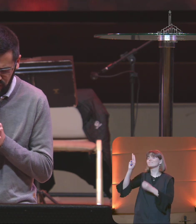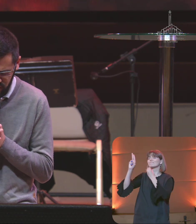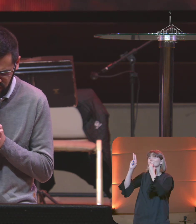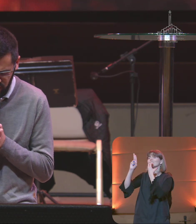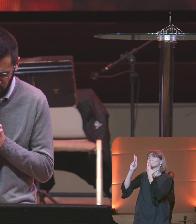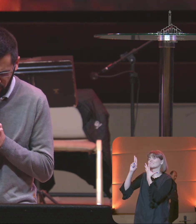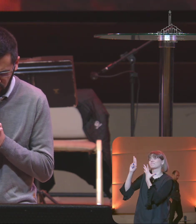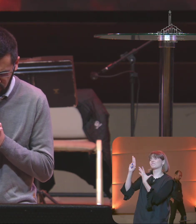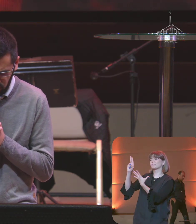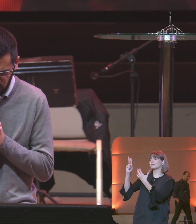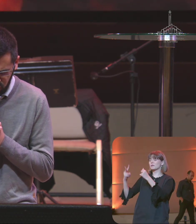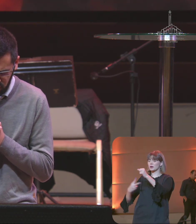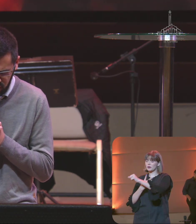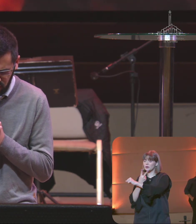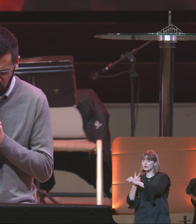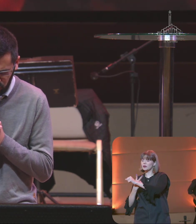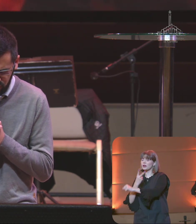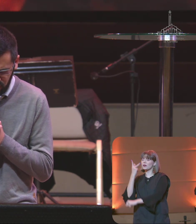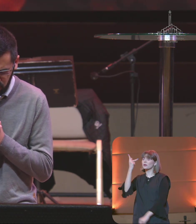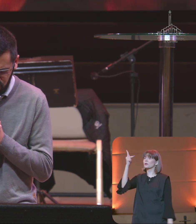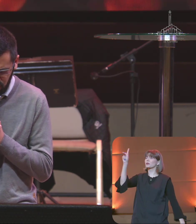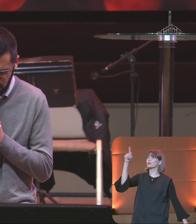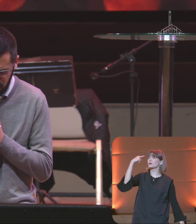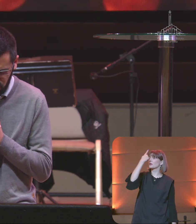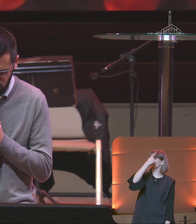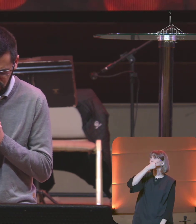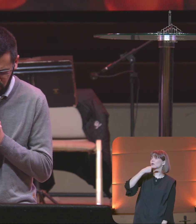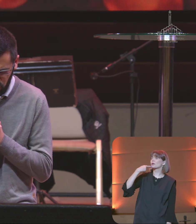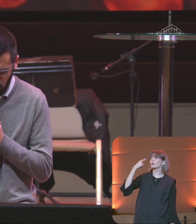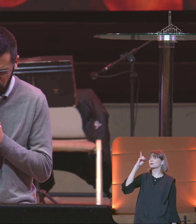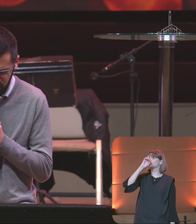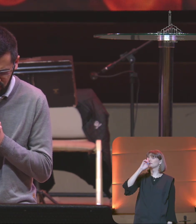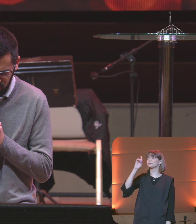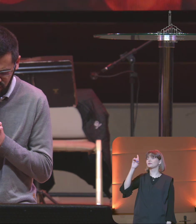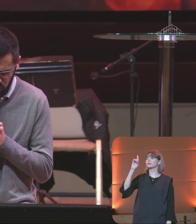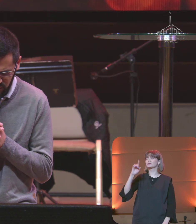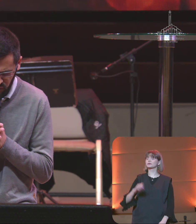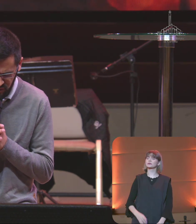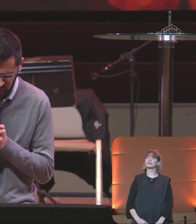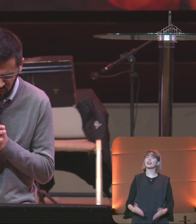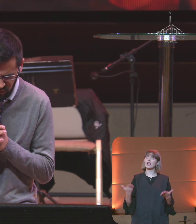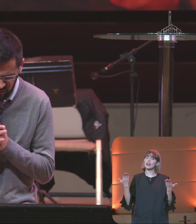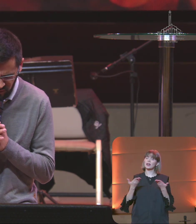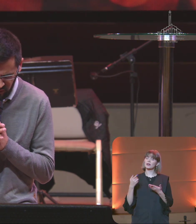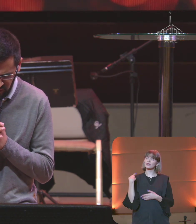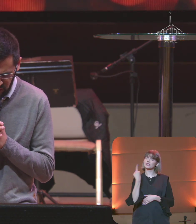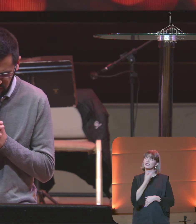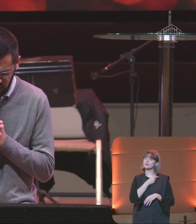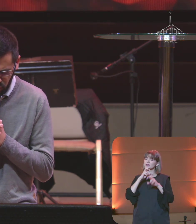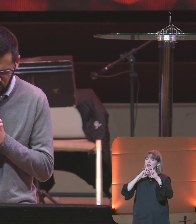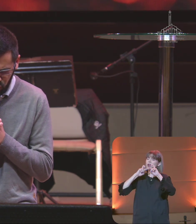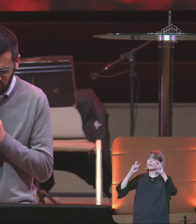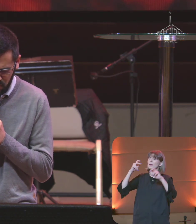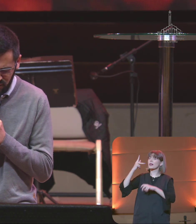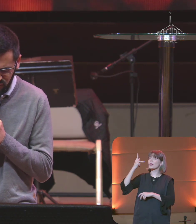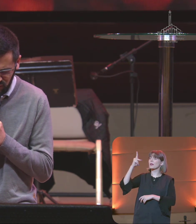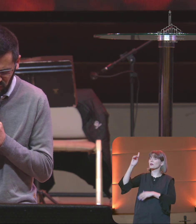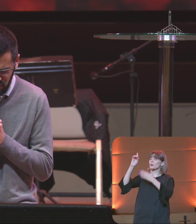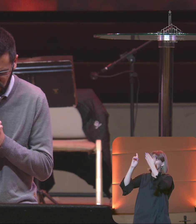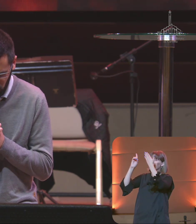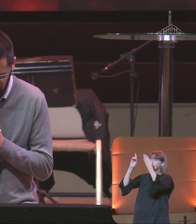tua face. Deus, e nesse tempo nós queremos clamar, ó Deus, pela tua presença sobre as nossas vidas, dizer, ó Deus, que o